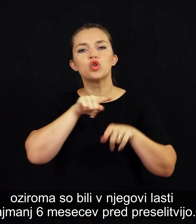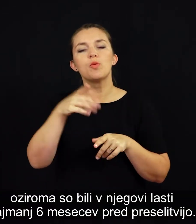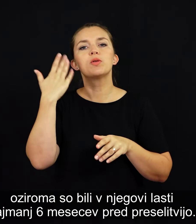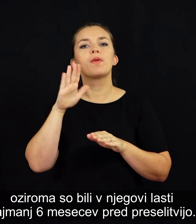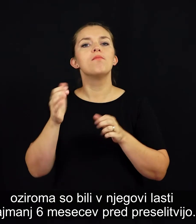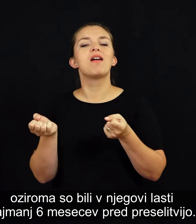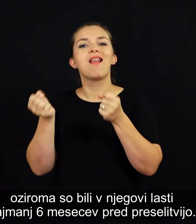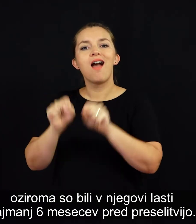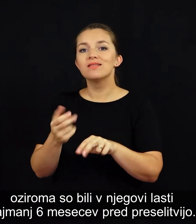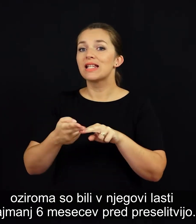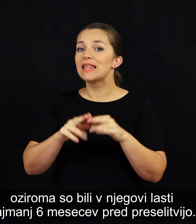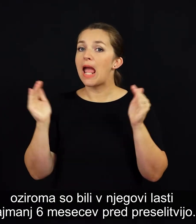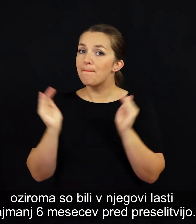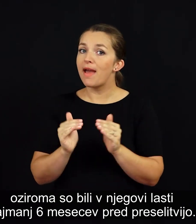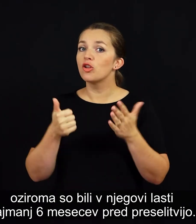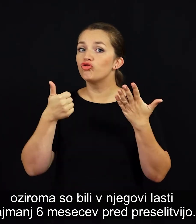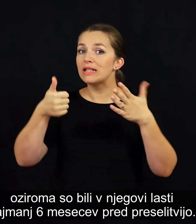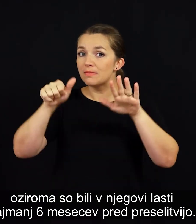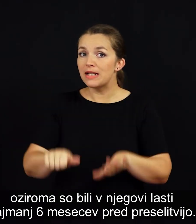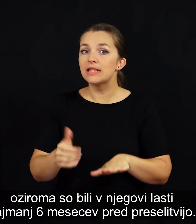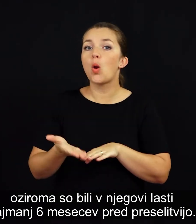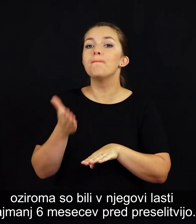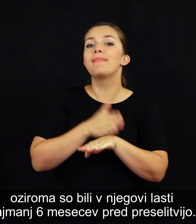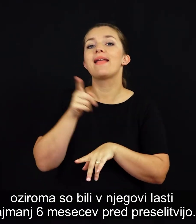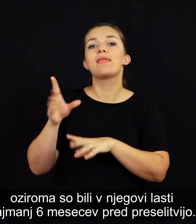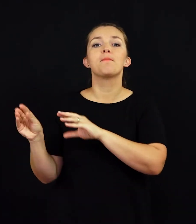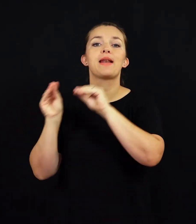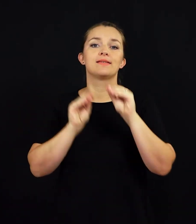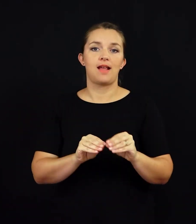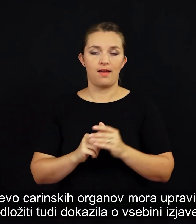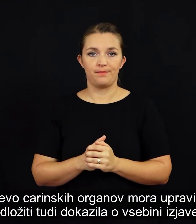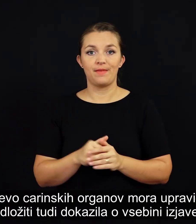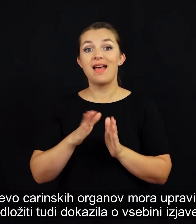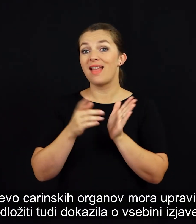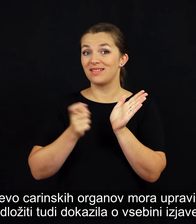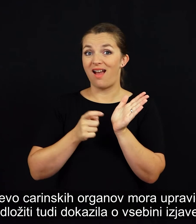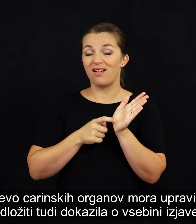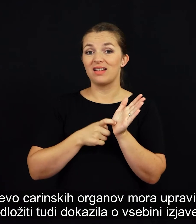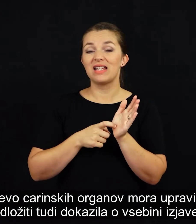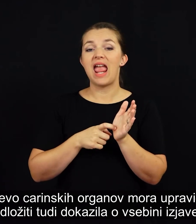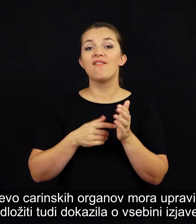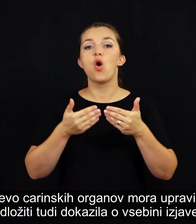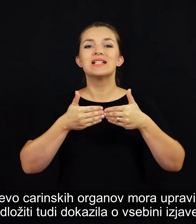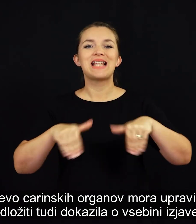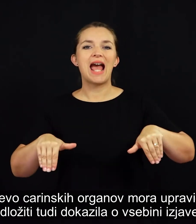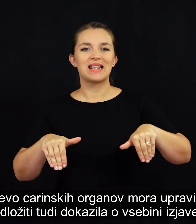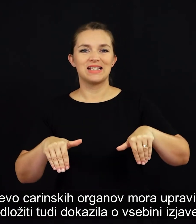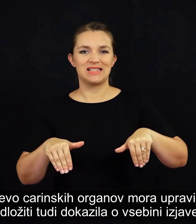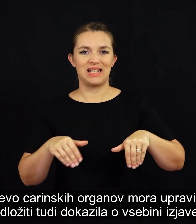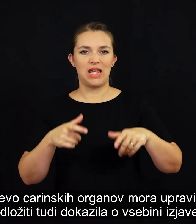njegovi lasti najmanj 6 mesecev pred preselitvijo. Na zahtevo carinskih organov mora upravičenec